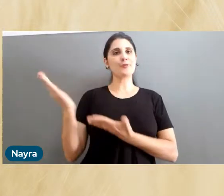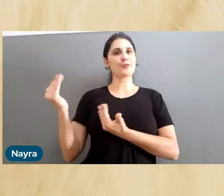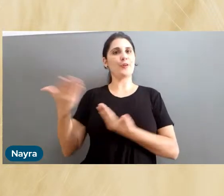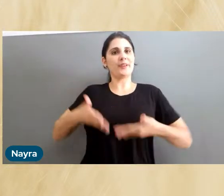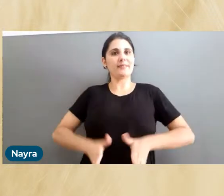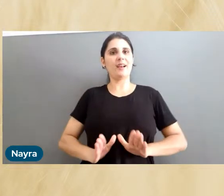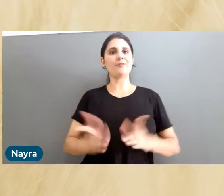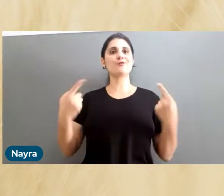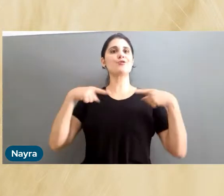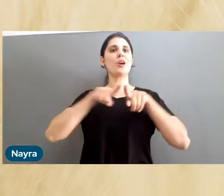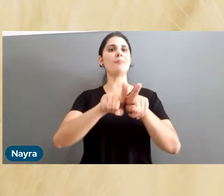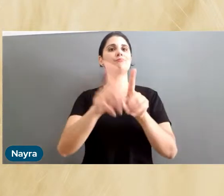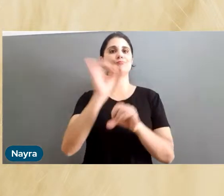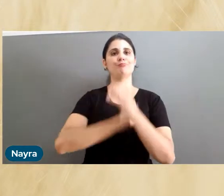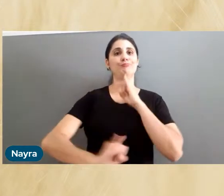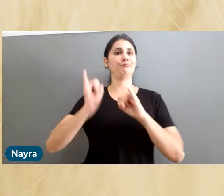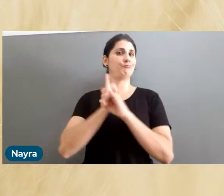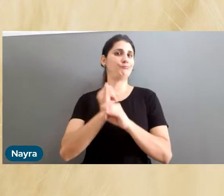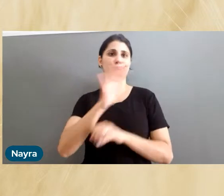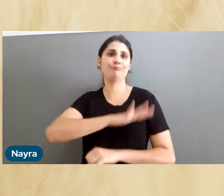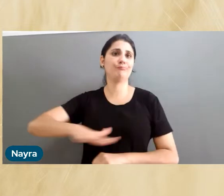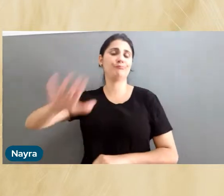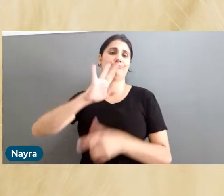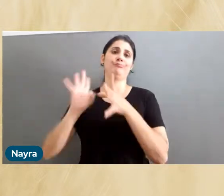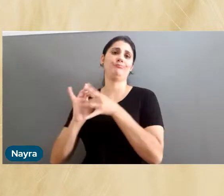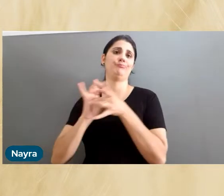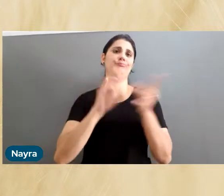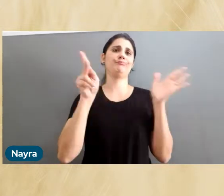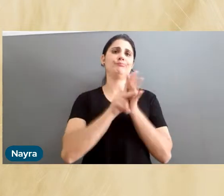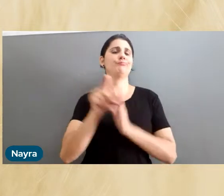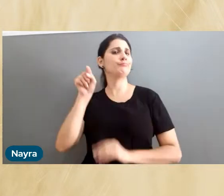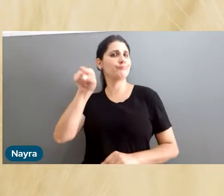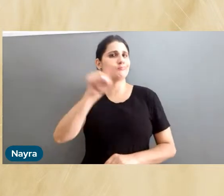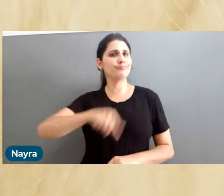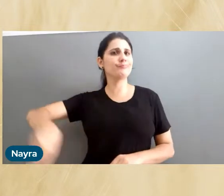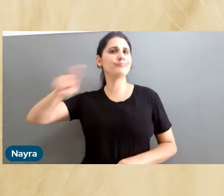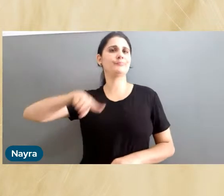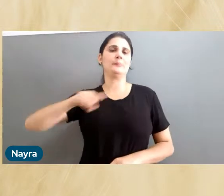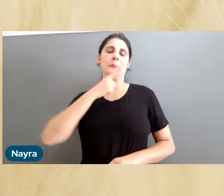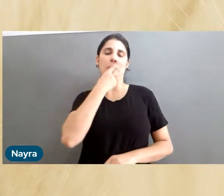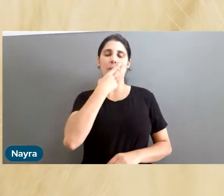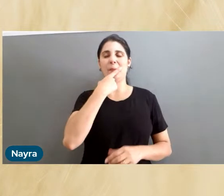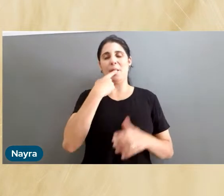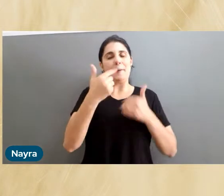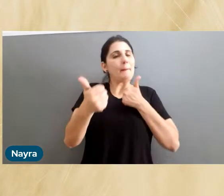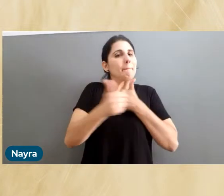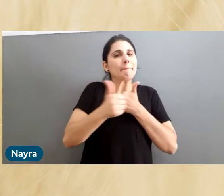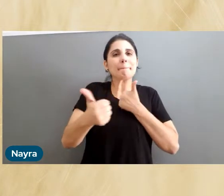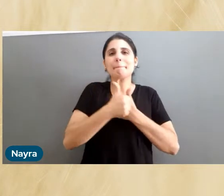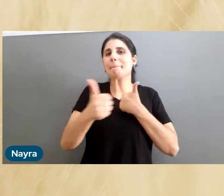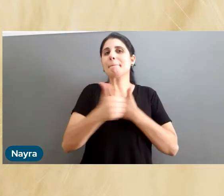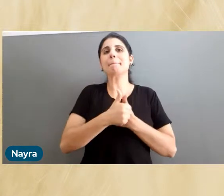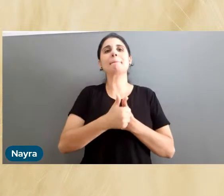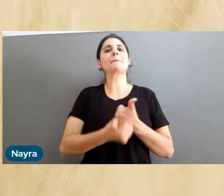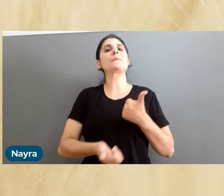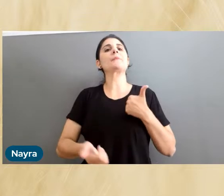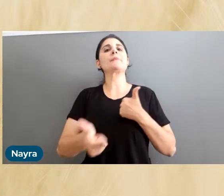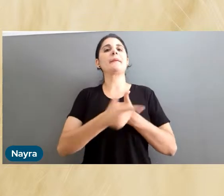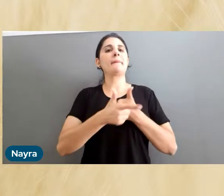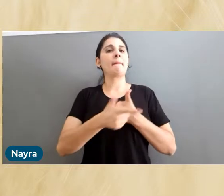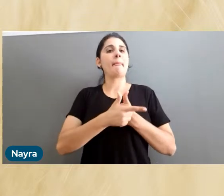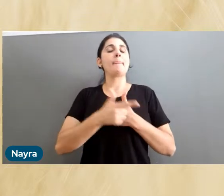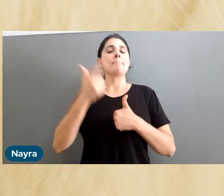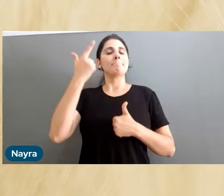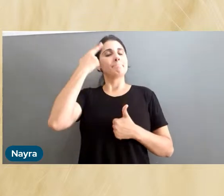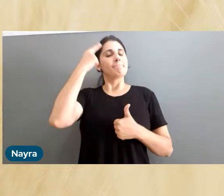as suas escolhas, as suas decisões, entendendo isso. Mas nós temos um papel de zelar pelo nosso ambiente mental